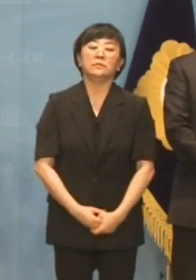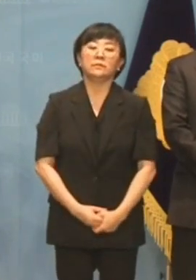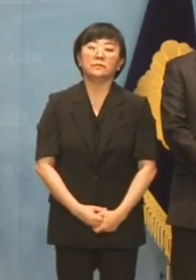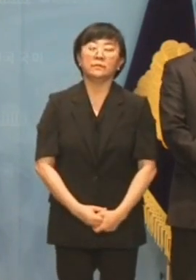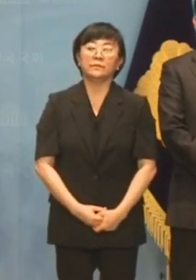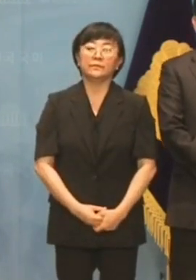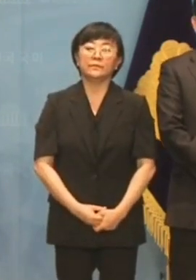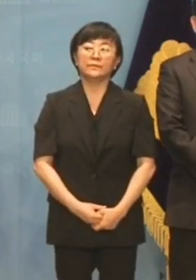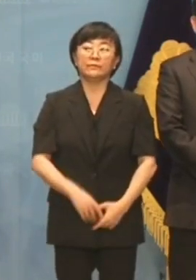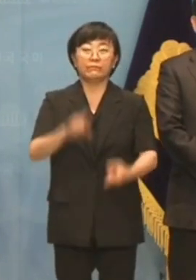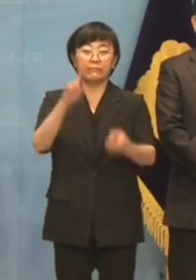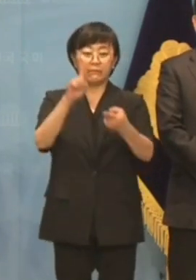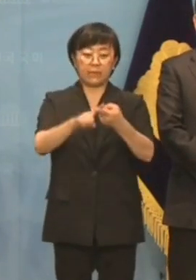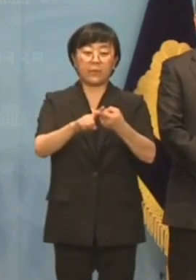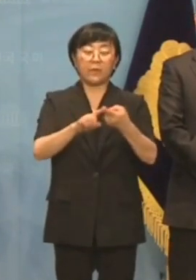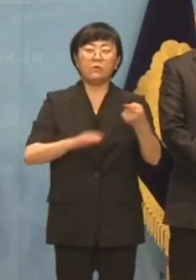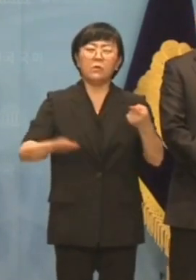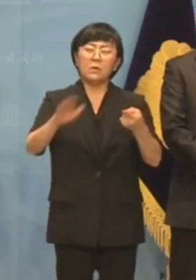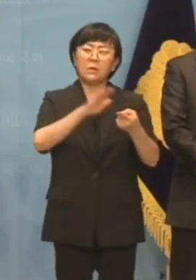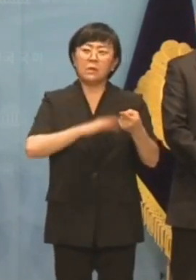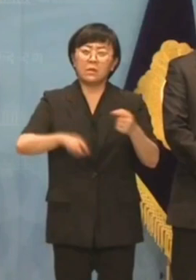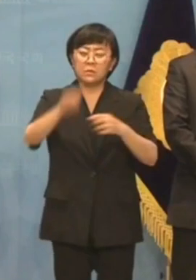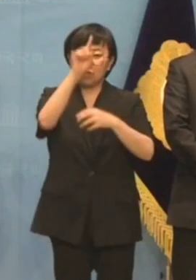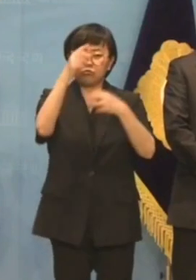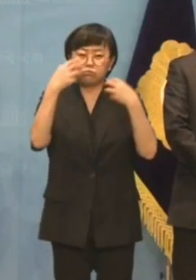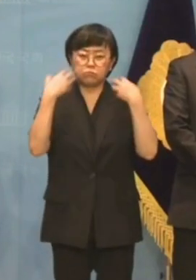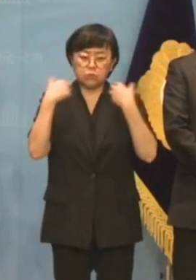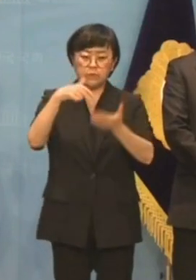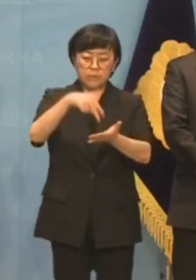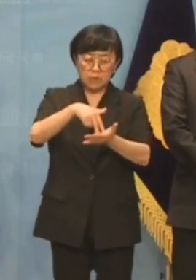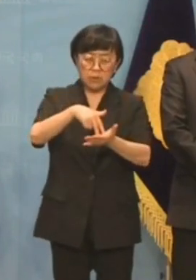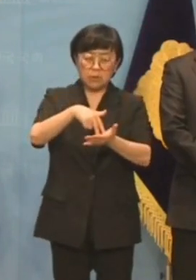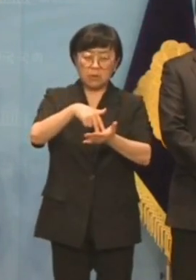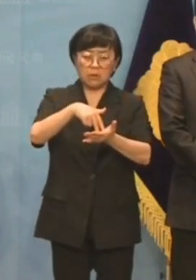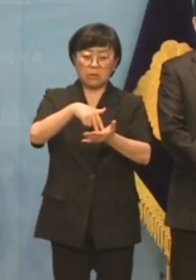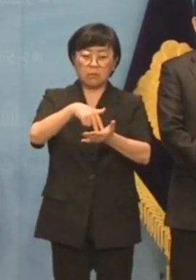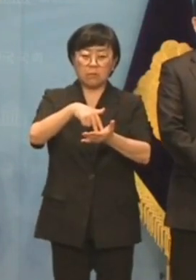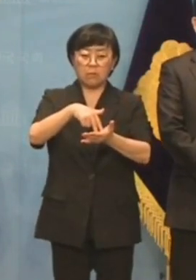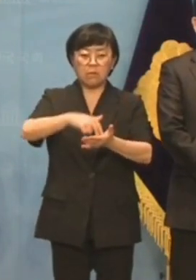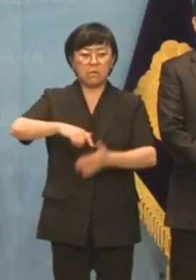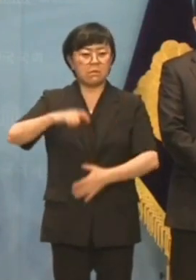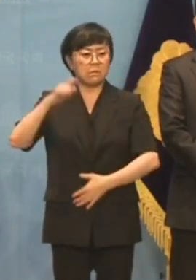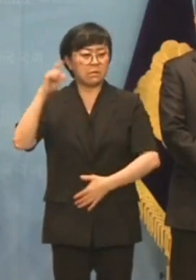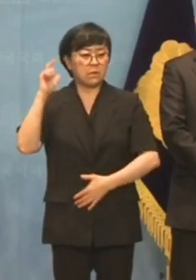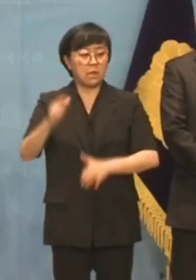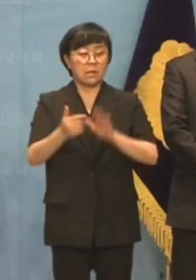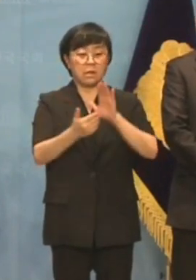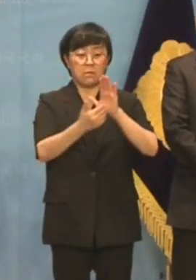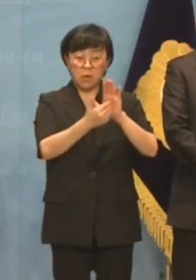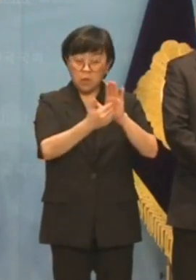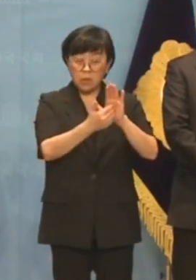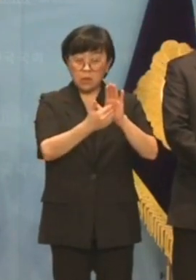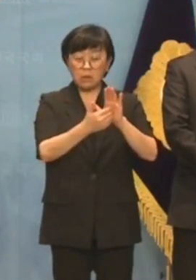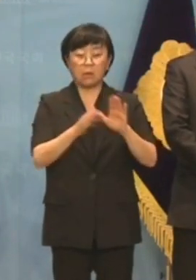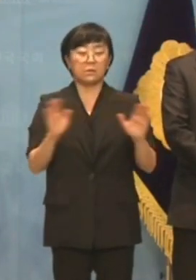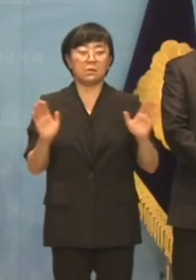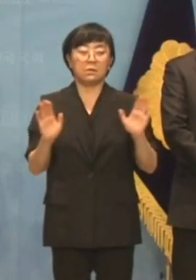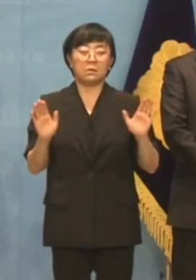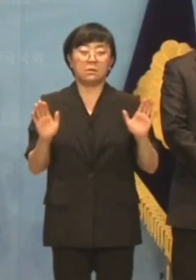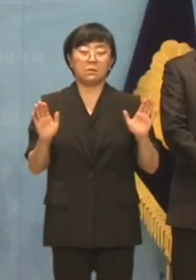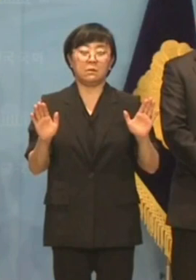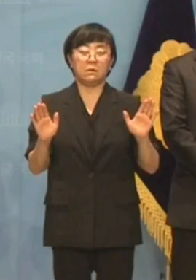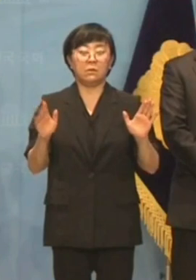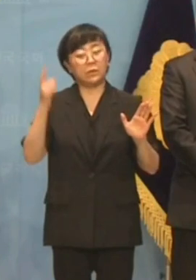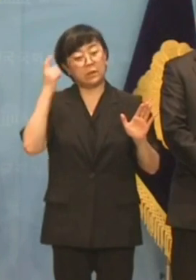이거에 대해서 왠지 정부의 입장은 단호하거나 그러지 않습니다.